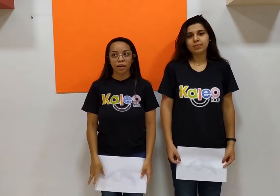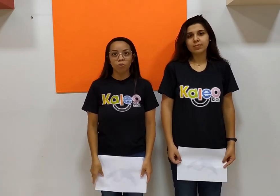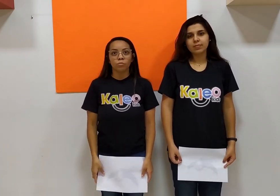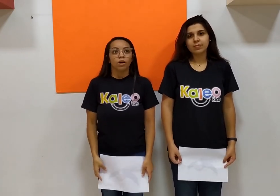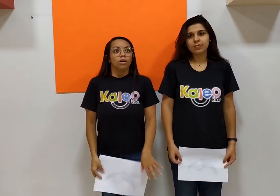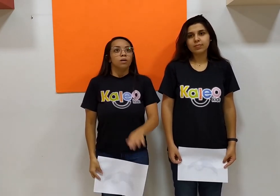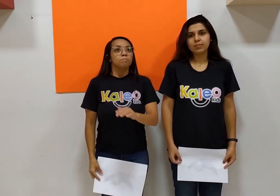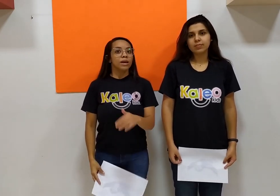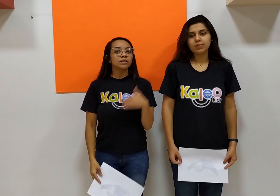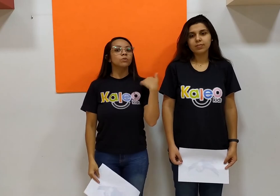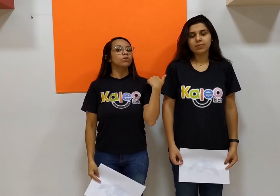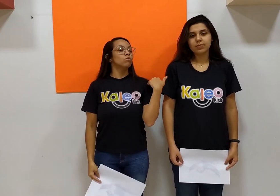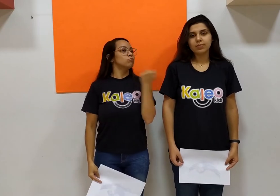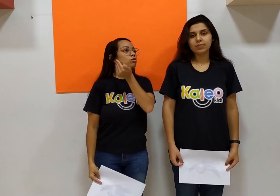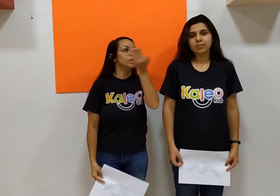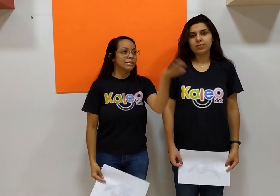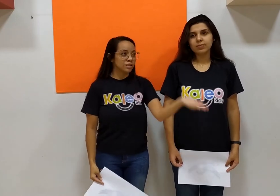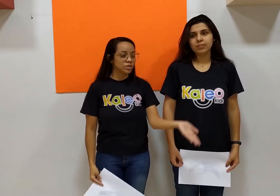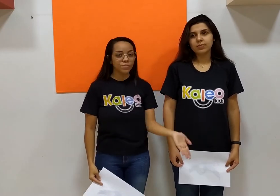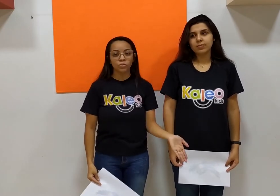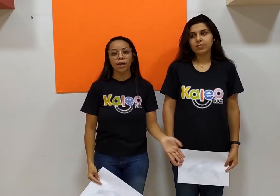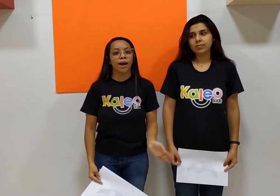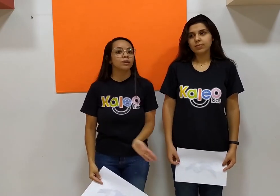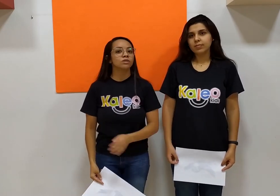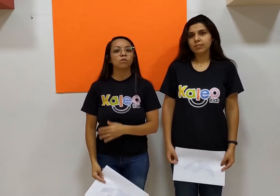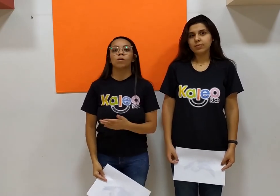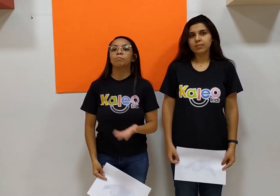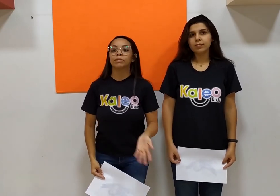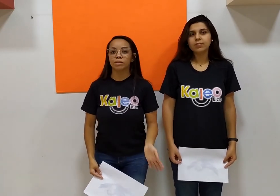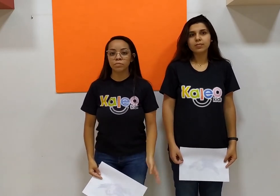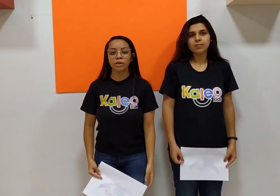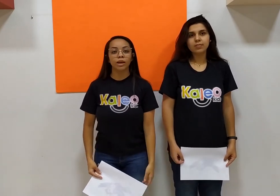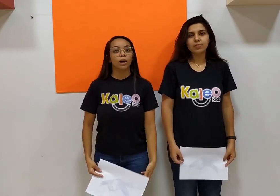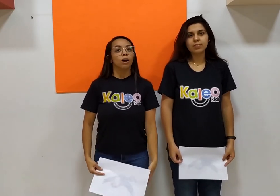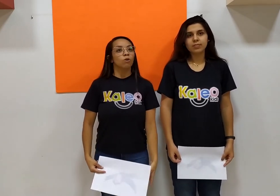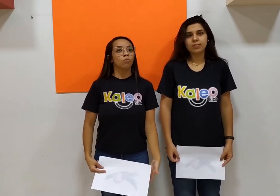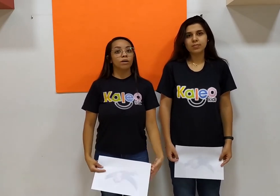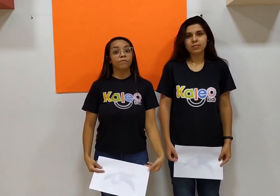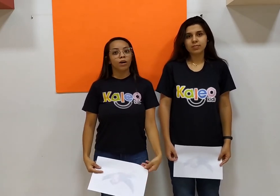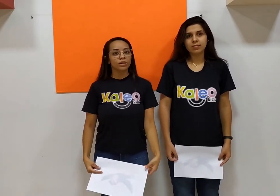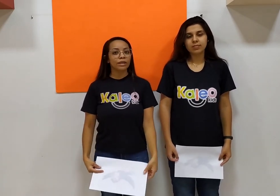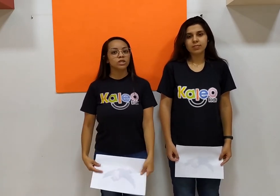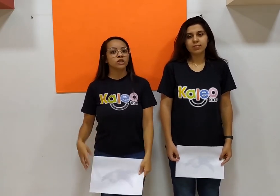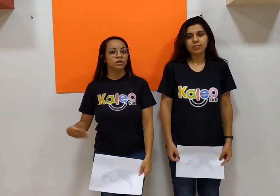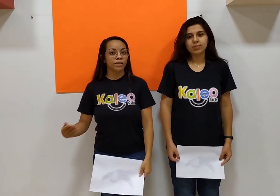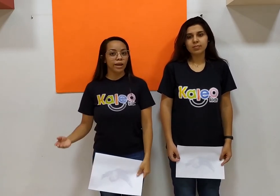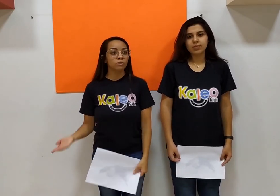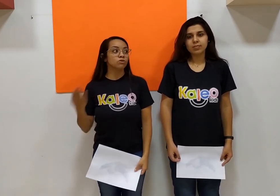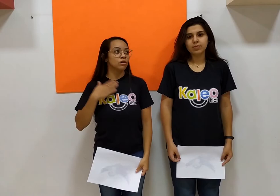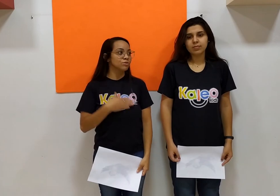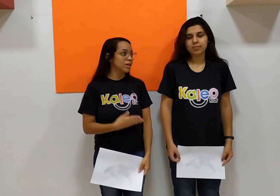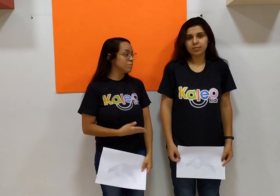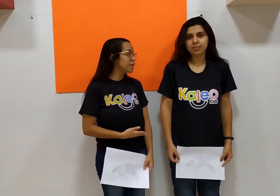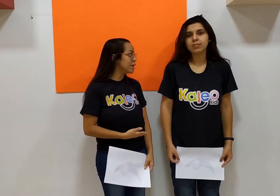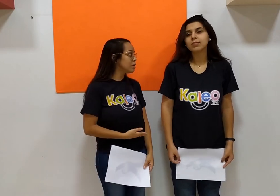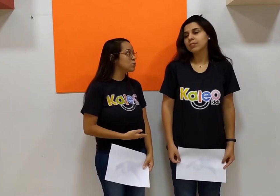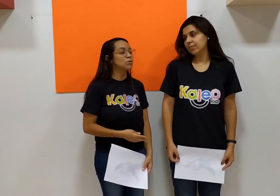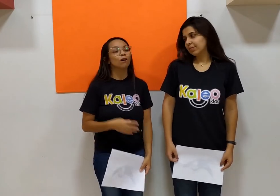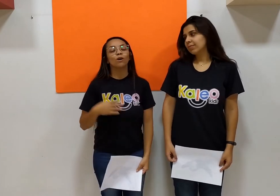Então, mesmo com todas as dificuldades, com a pandemia, com a falta que a gente tem dos nossos amiguinhos, com